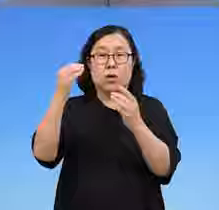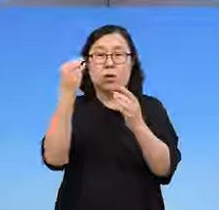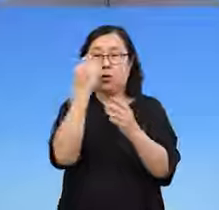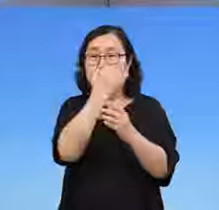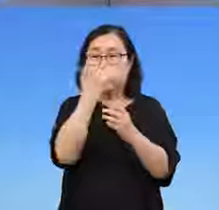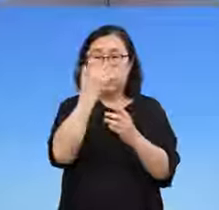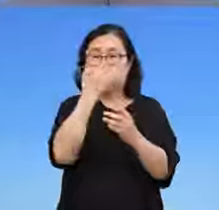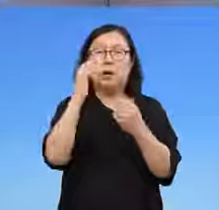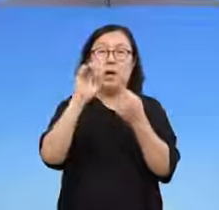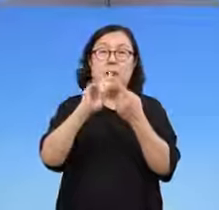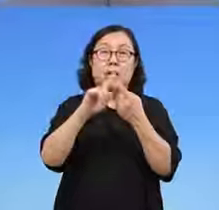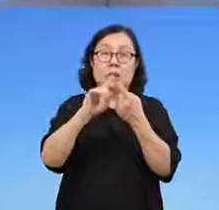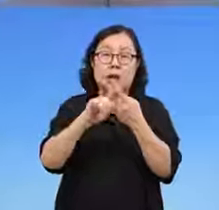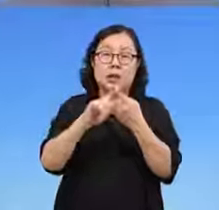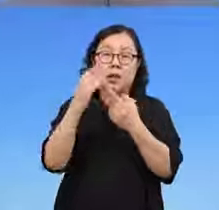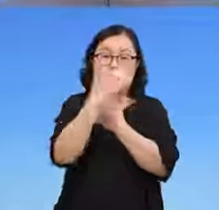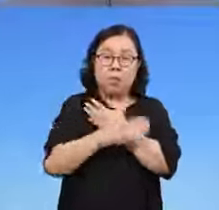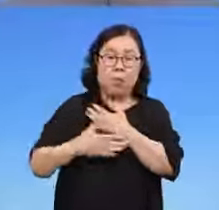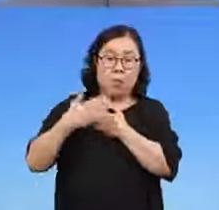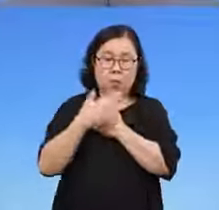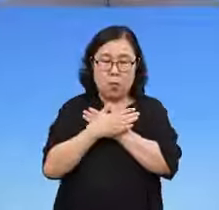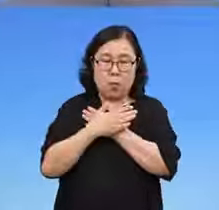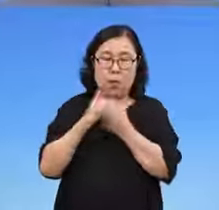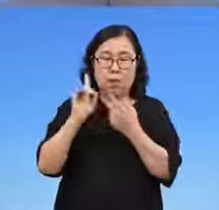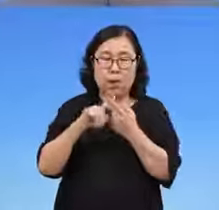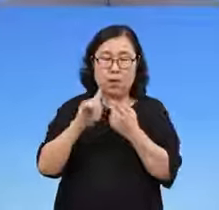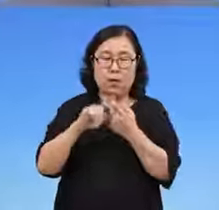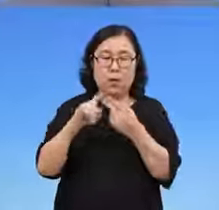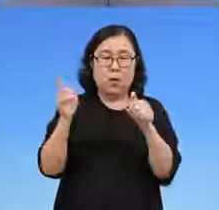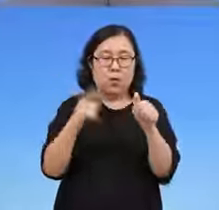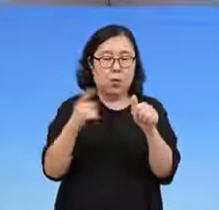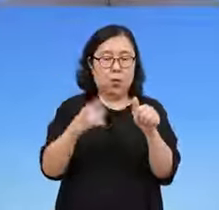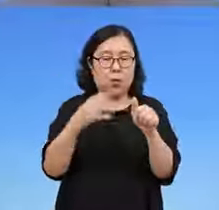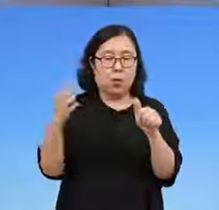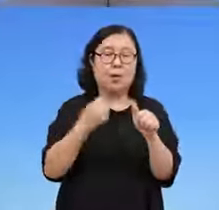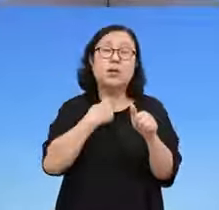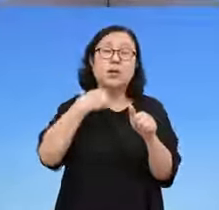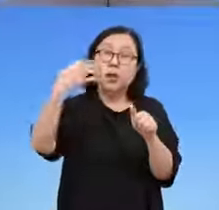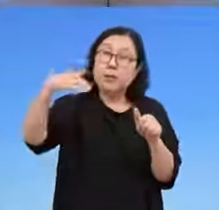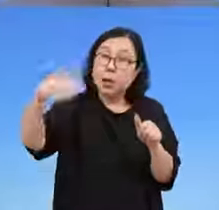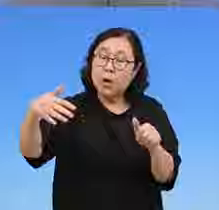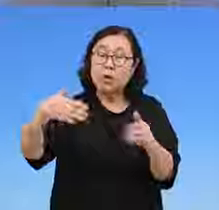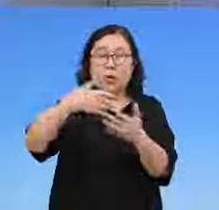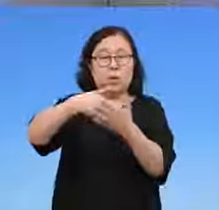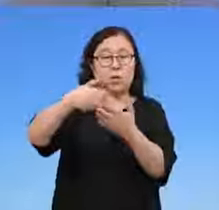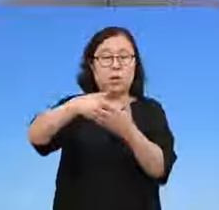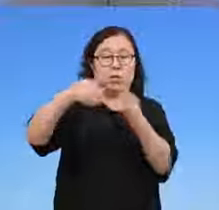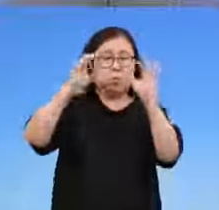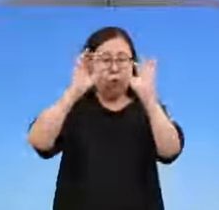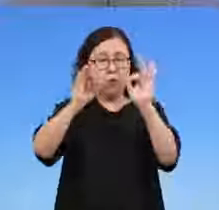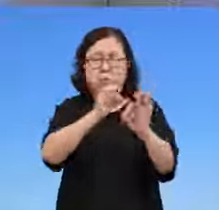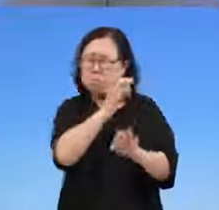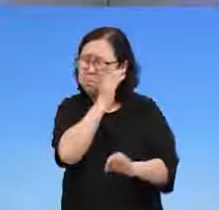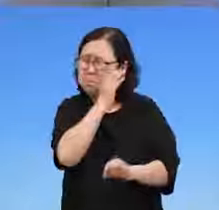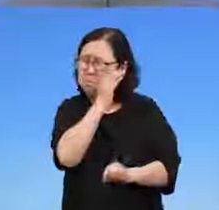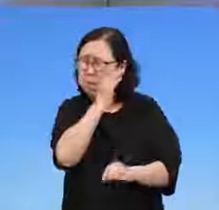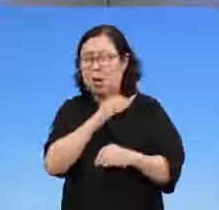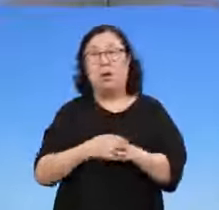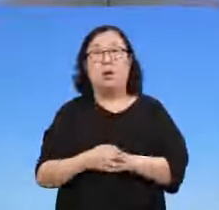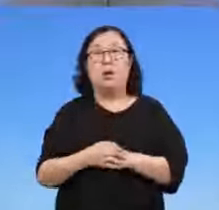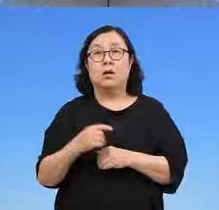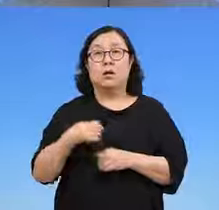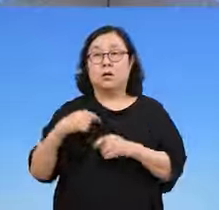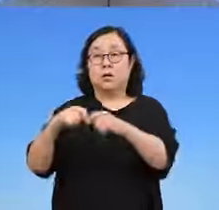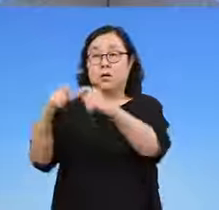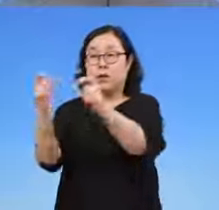좀 받아본 적이 없고요. 그래서 저는 또 보수적이다 보니까 이런 그림이 너무 민망해요, 저는. 그래서 제가